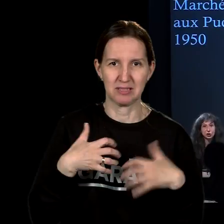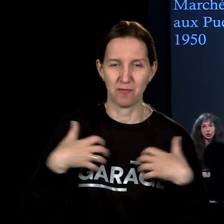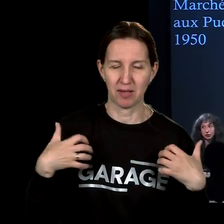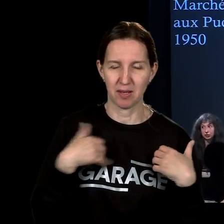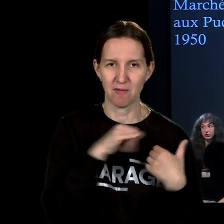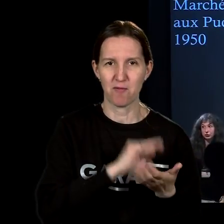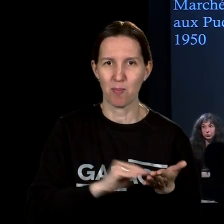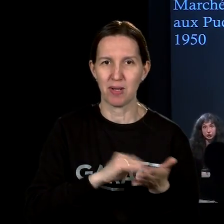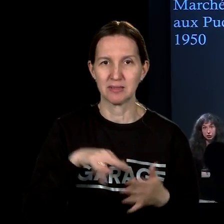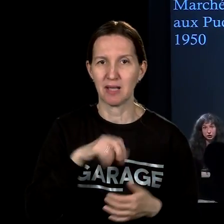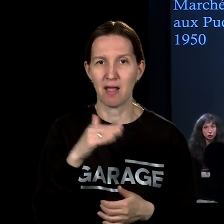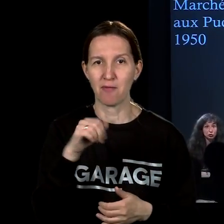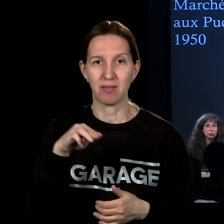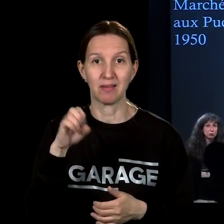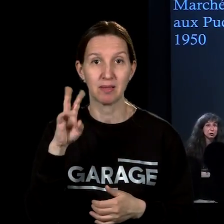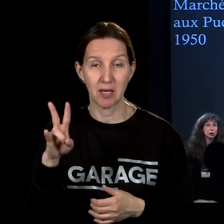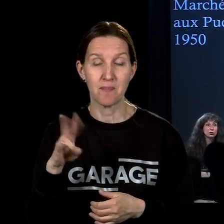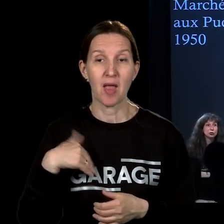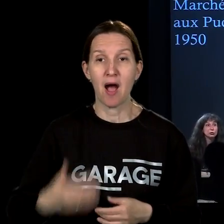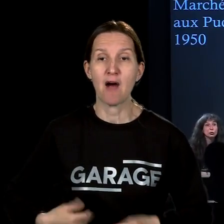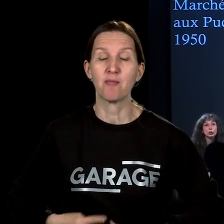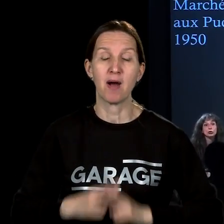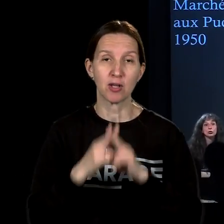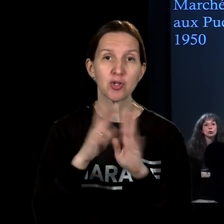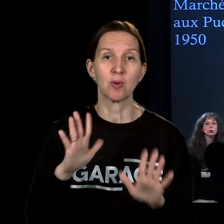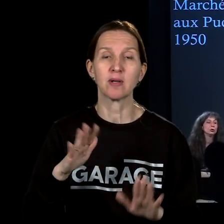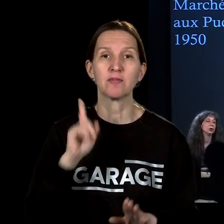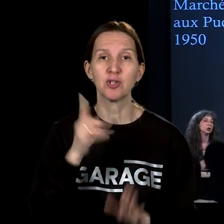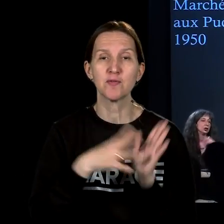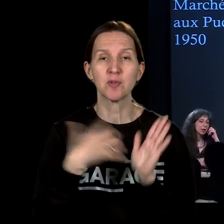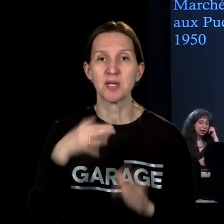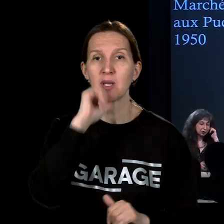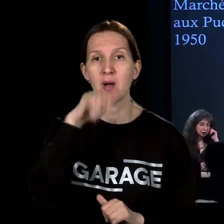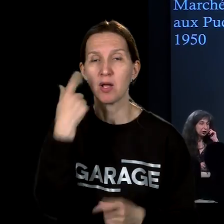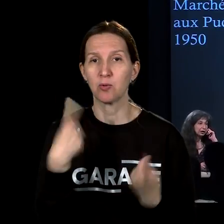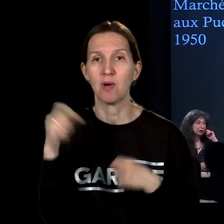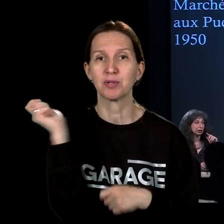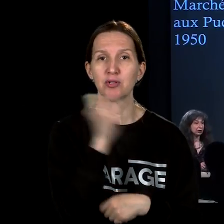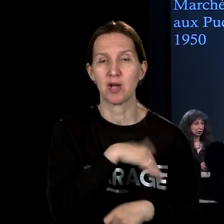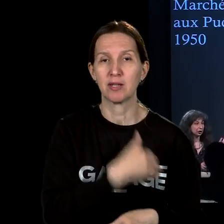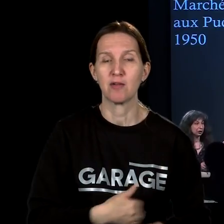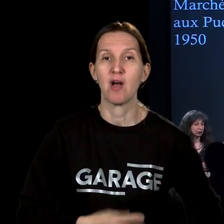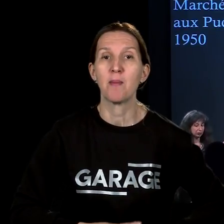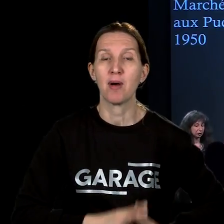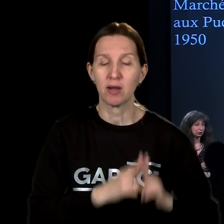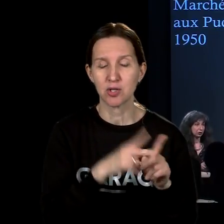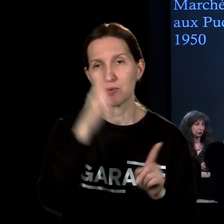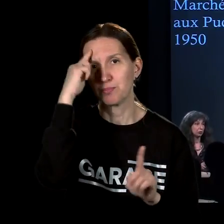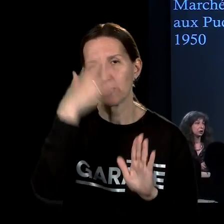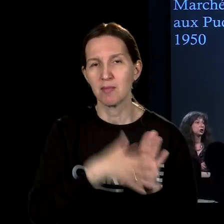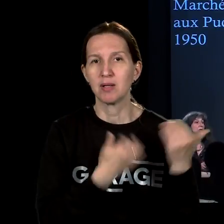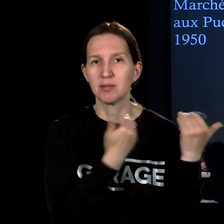он возвращается, наконец, в Париж, в который он как бы понимает, что это его родина, что он там хочет жить, начинает